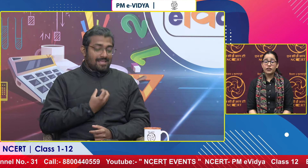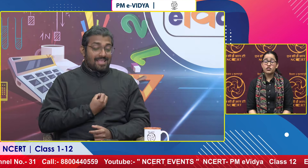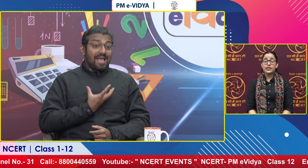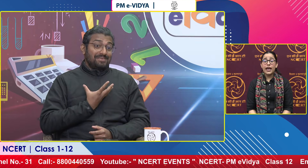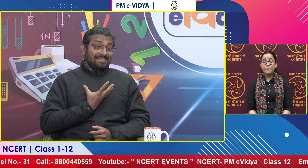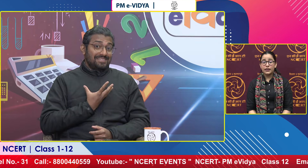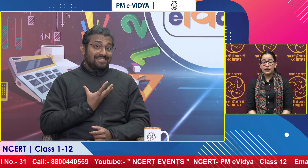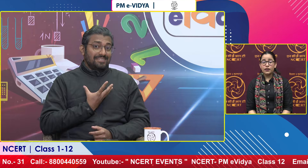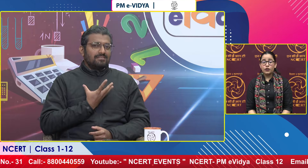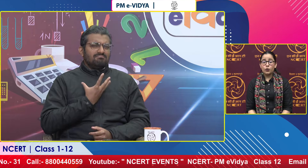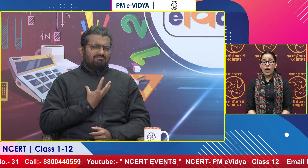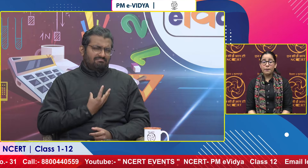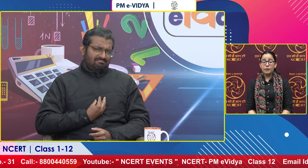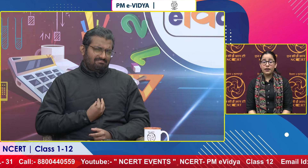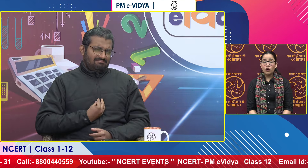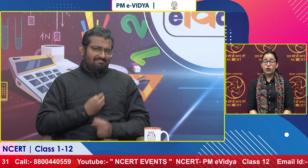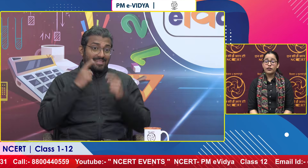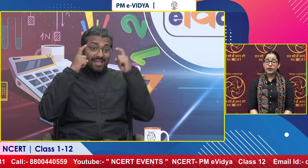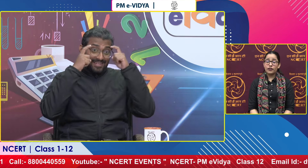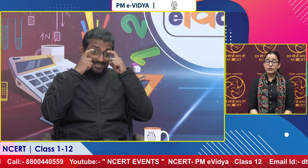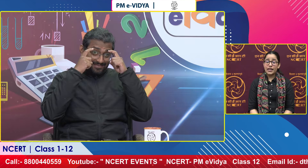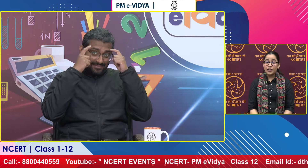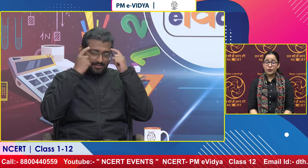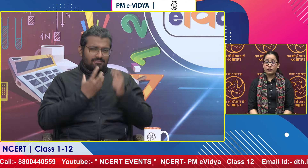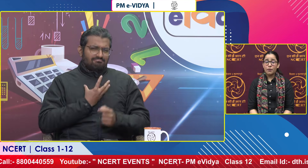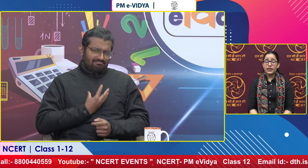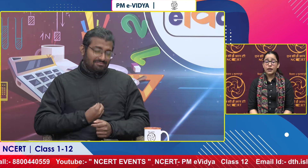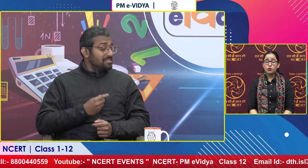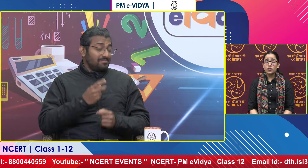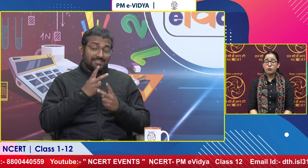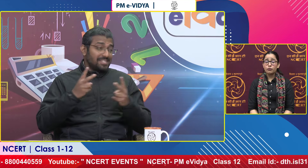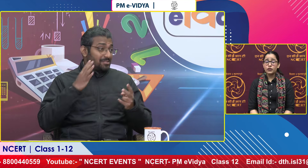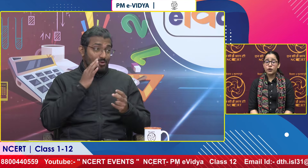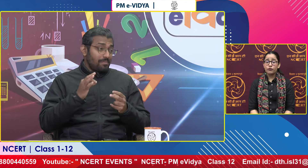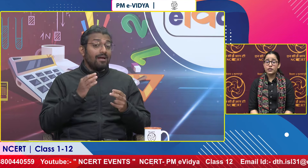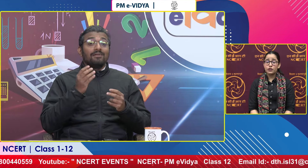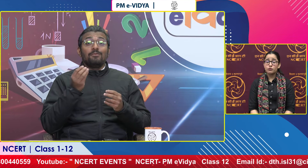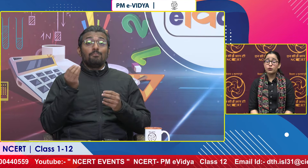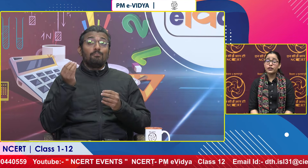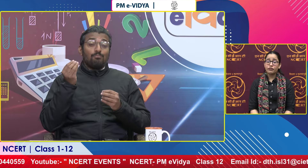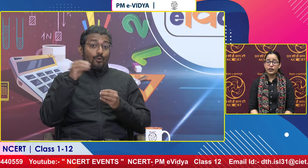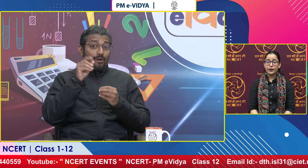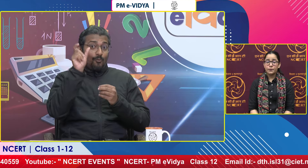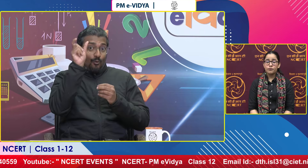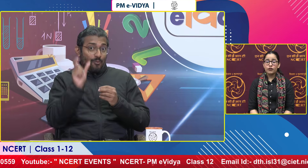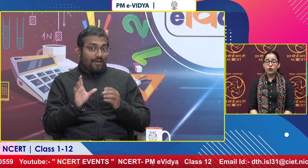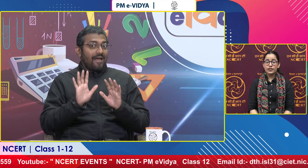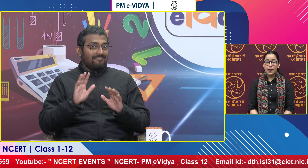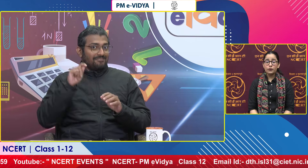इंपॉर्टेंट है, जैसे कि हैप्पी, तो हैप्पी में और सैड में हमारी आईब्रोज़ का मूवमेंट जो है वो एक्सप्रेशन बिल्कुल डिफरेंट है। फॉर एग्जांपल